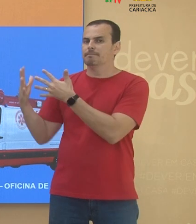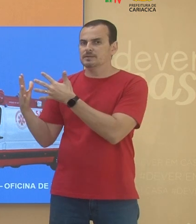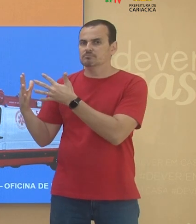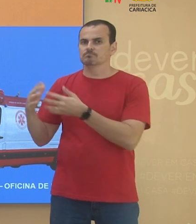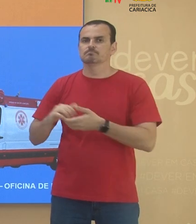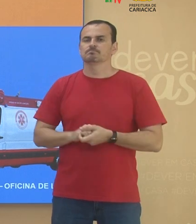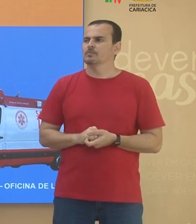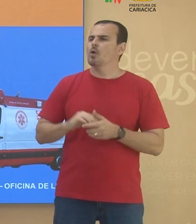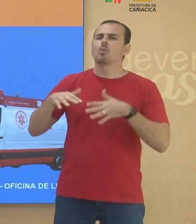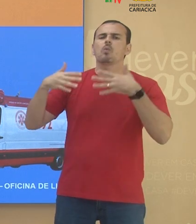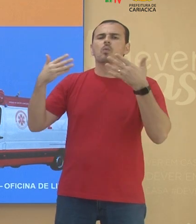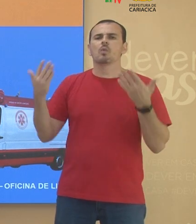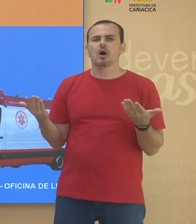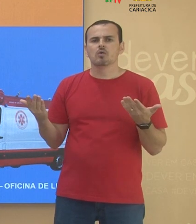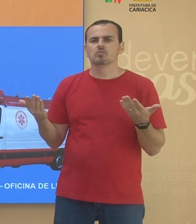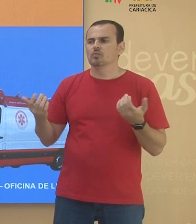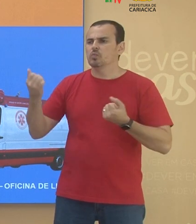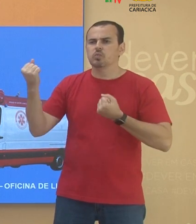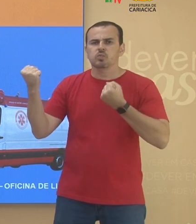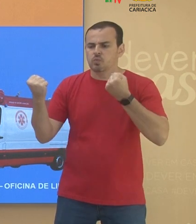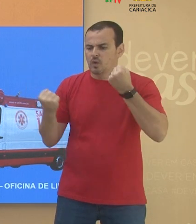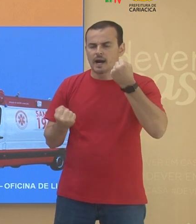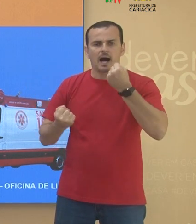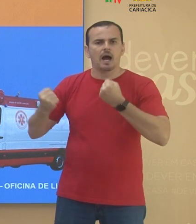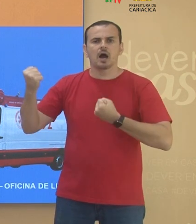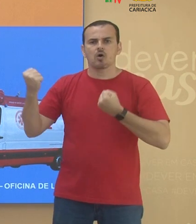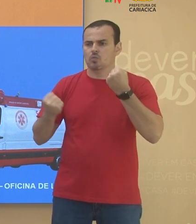imagem e diga qual é o sinal em Libras.